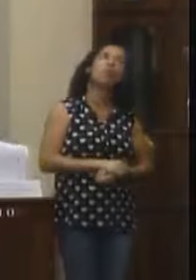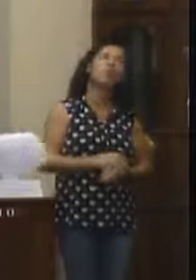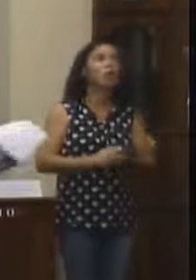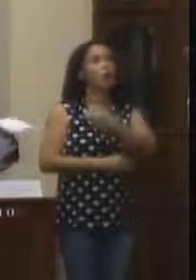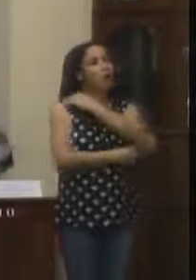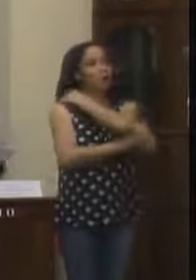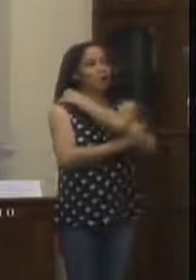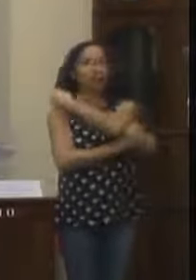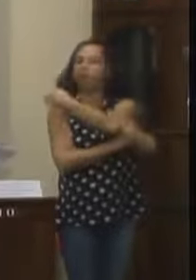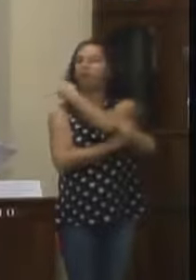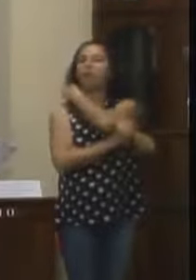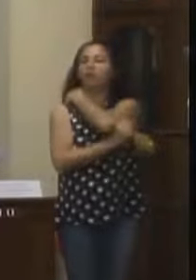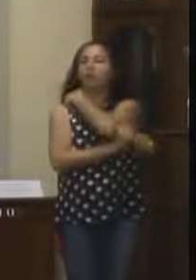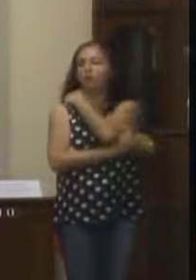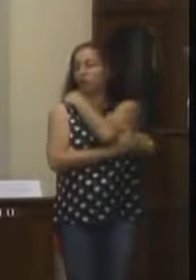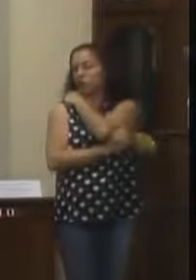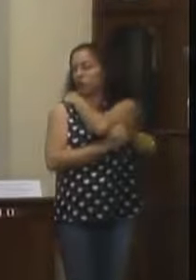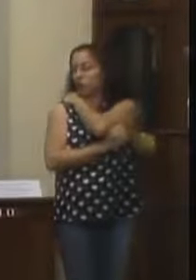vereadora Michele Cabral.